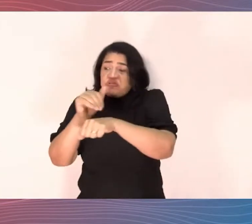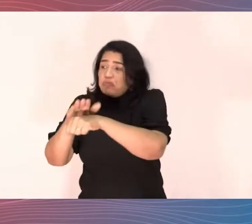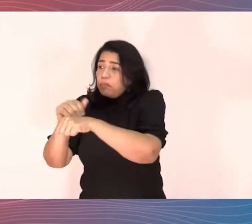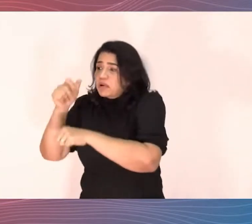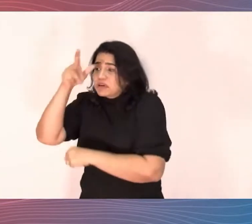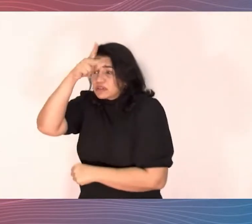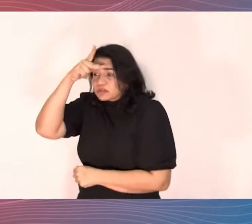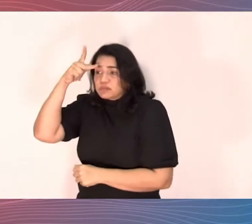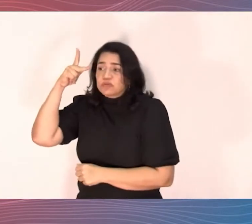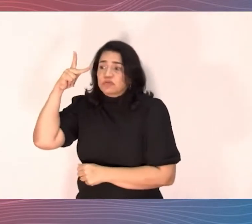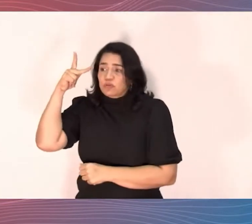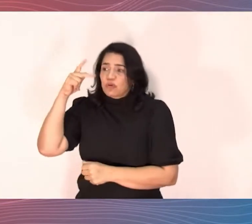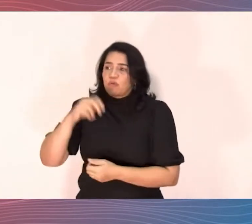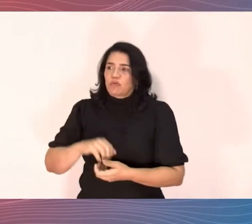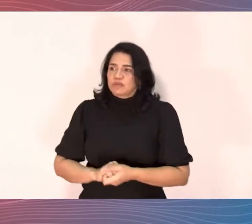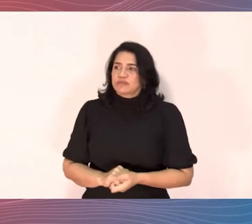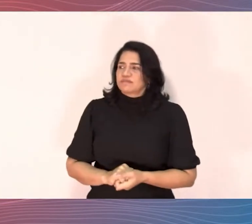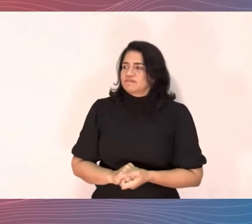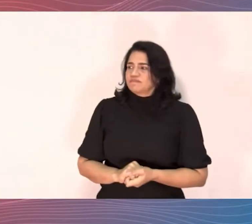diferente.